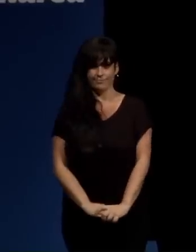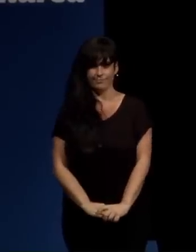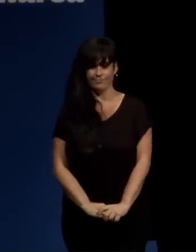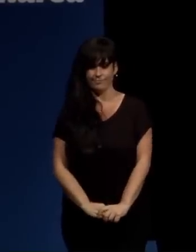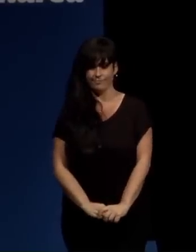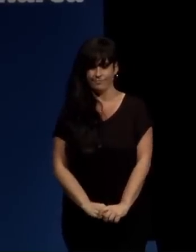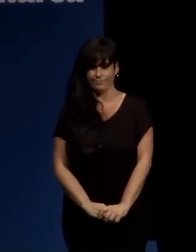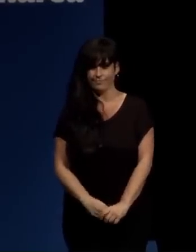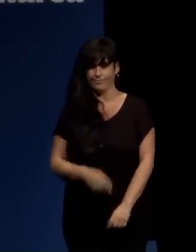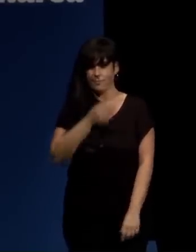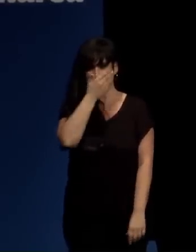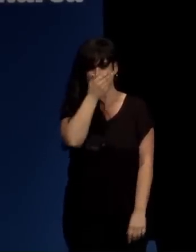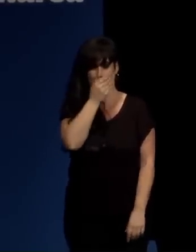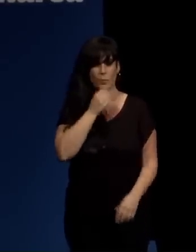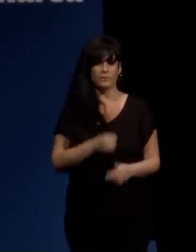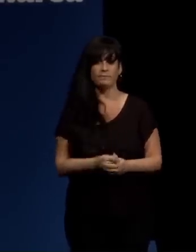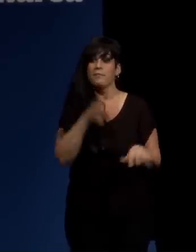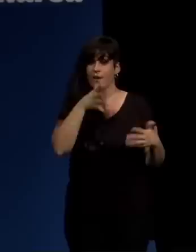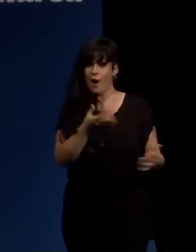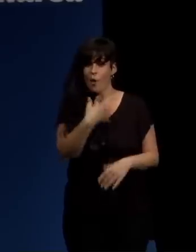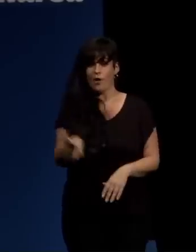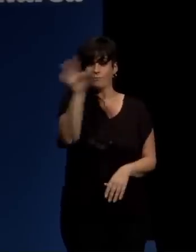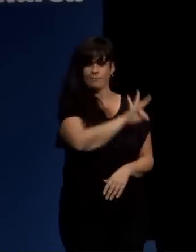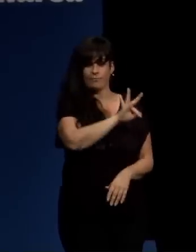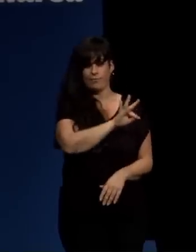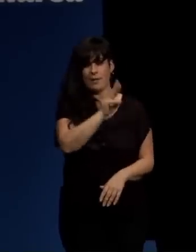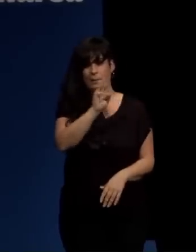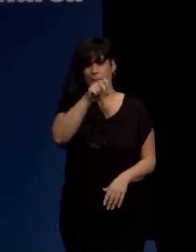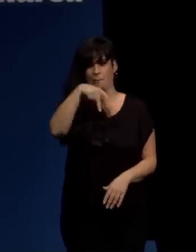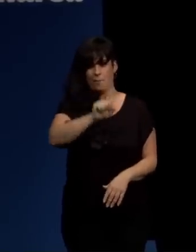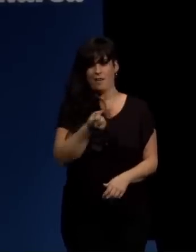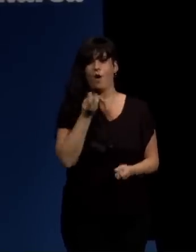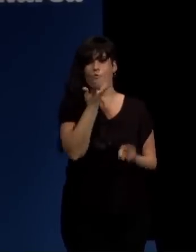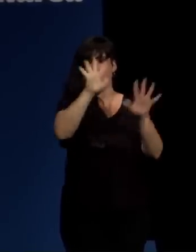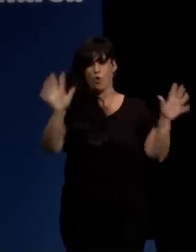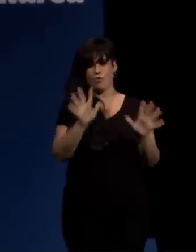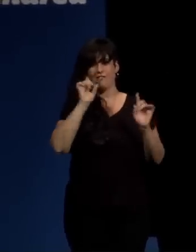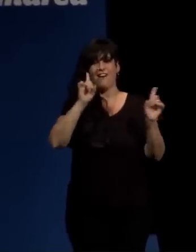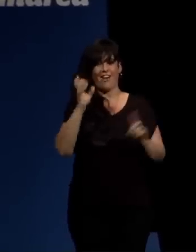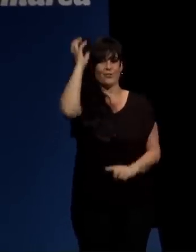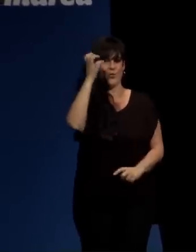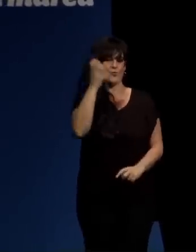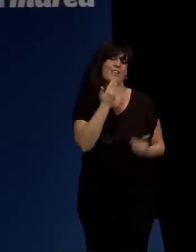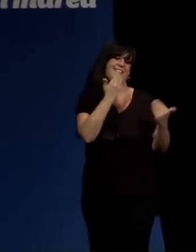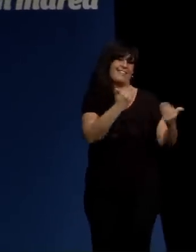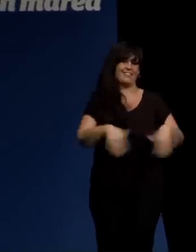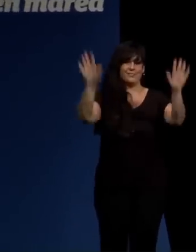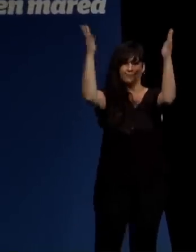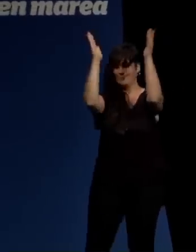E agora, con todos vos, Lorena da Pena, número 10, pola Coruña de Marea. Moitas gracias.